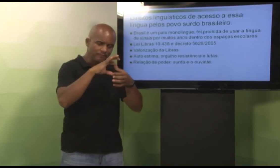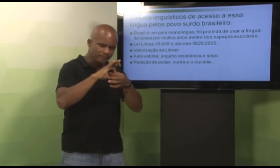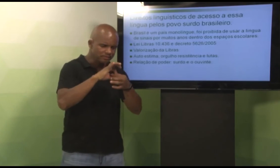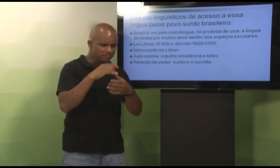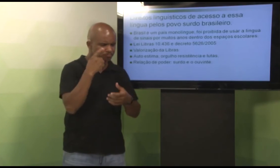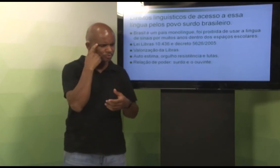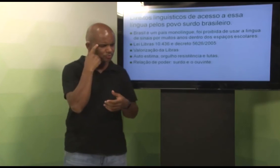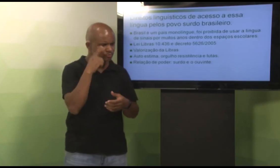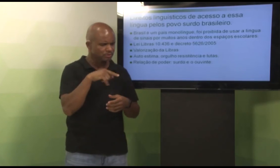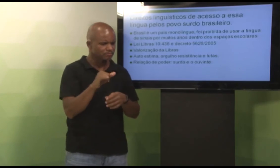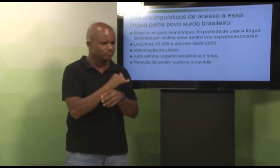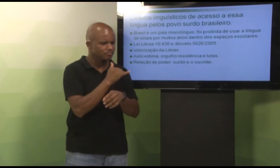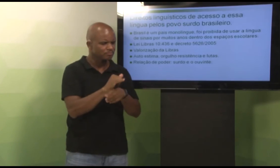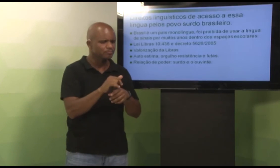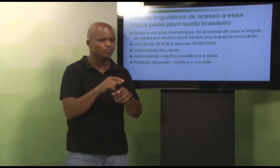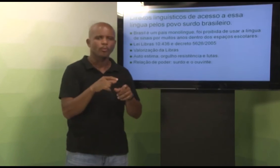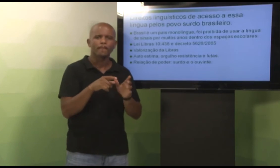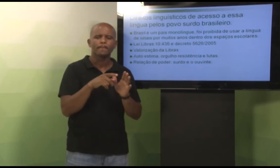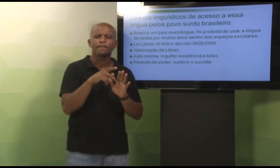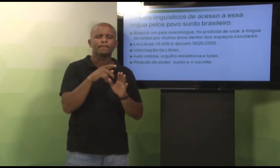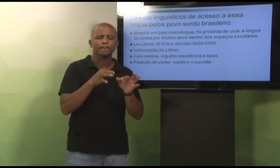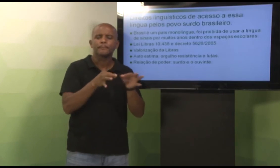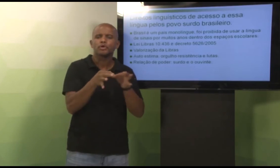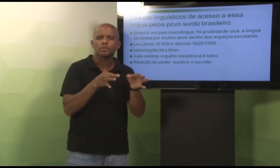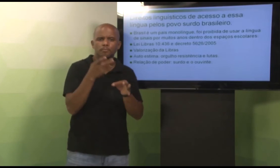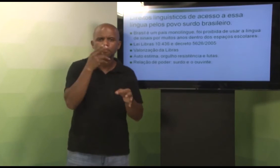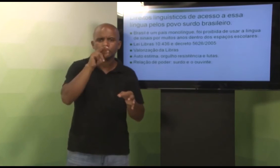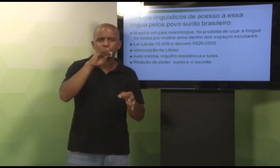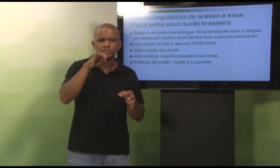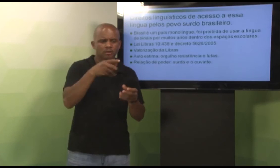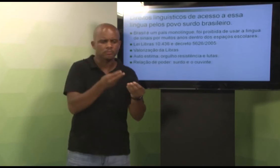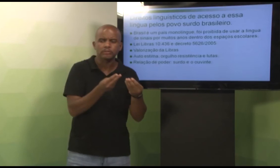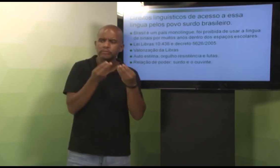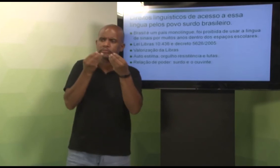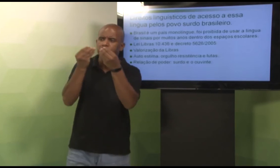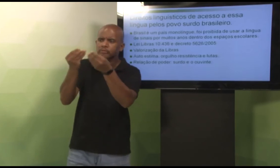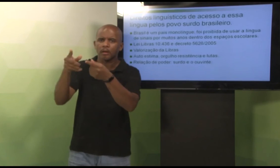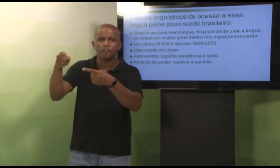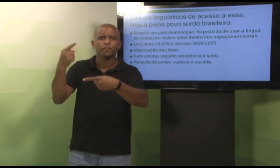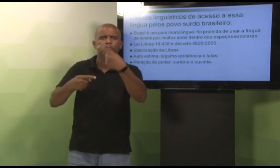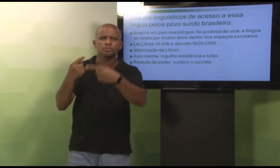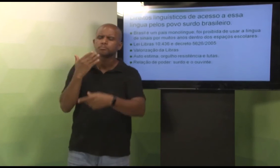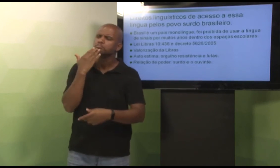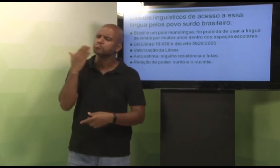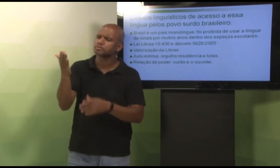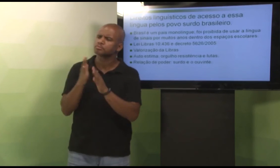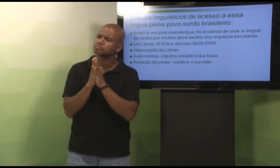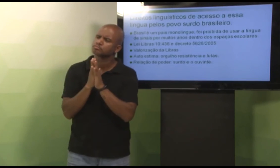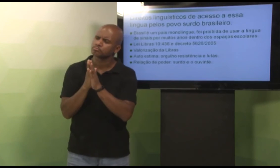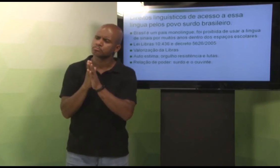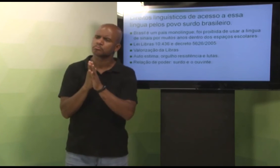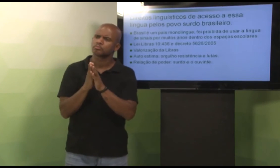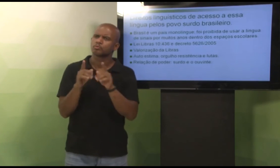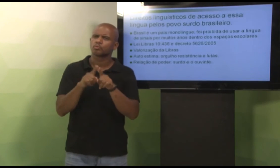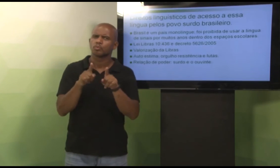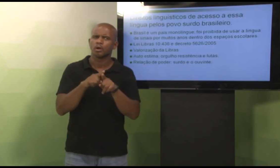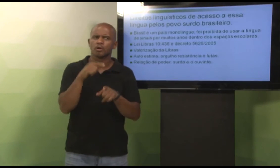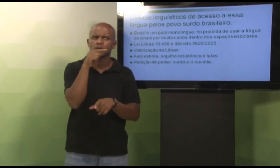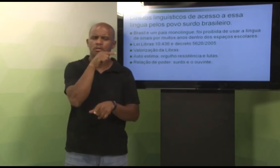em 1996. Então, essa comunidade, juntamente com a FENES, começou a organizar-se,